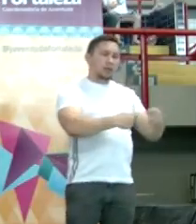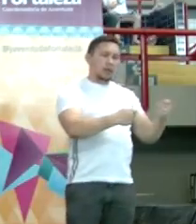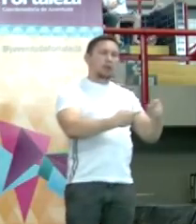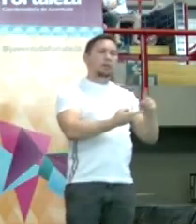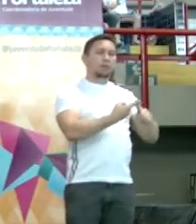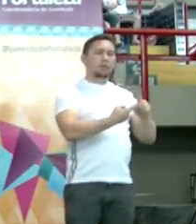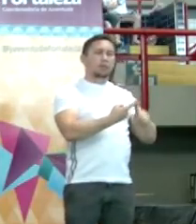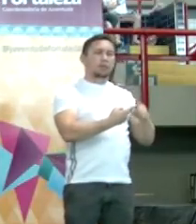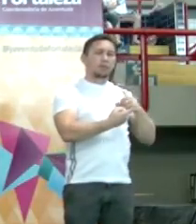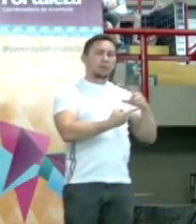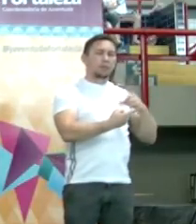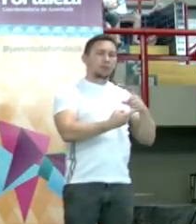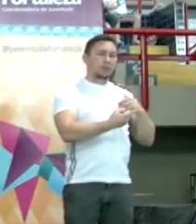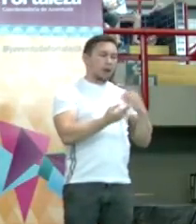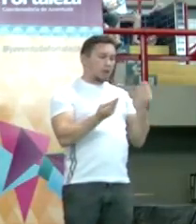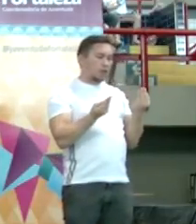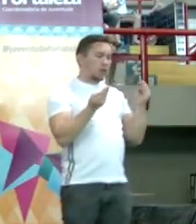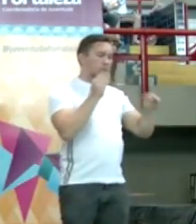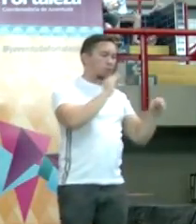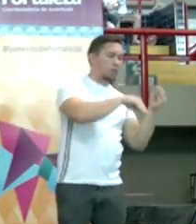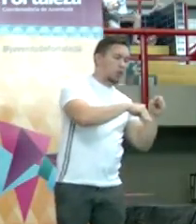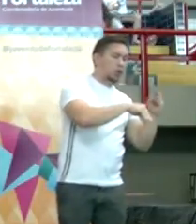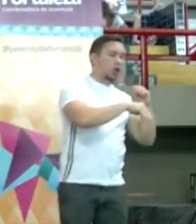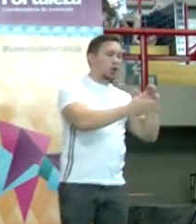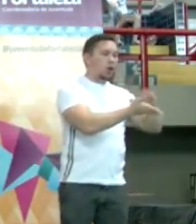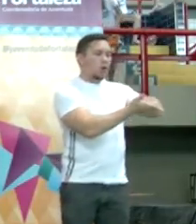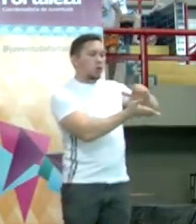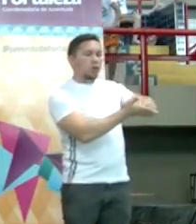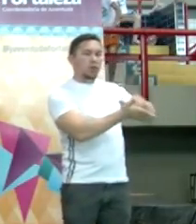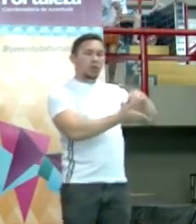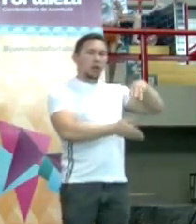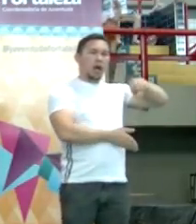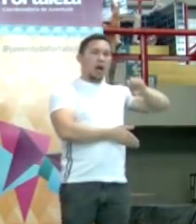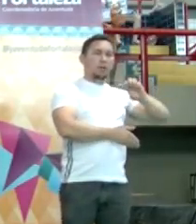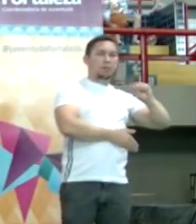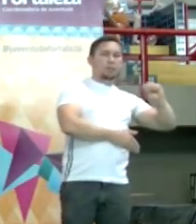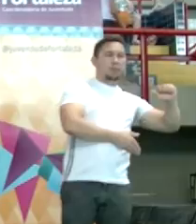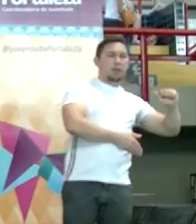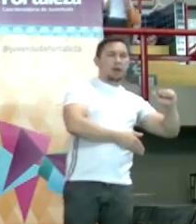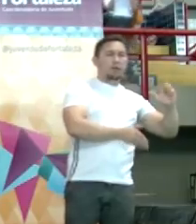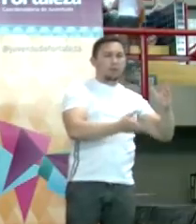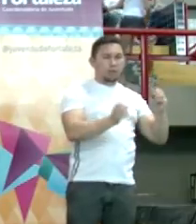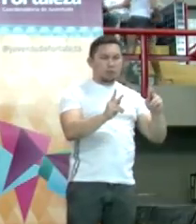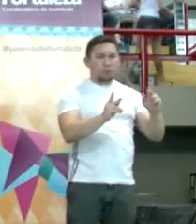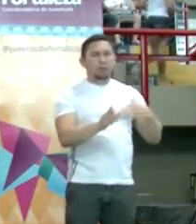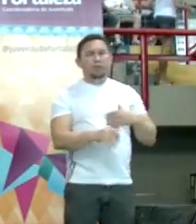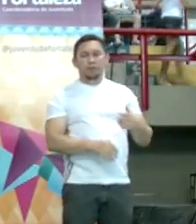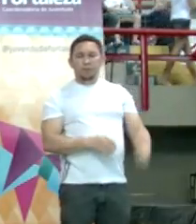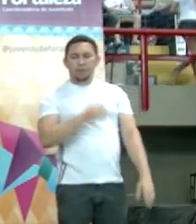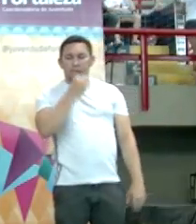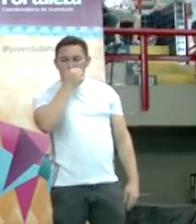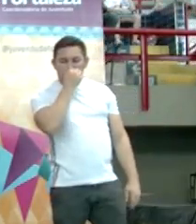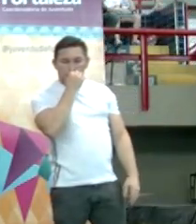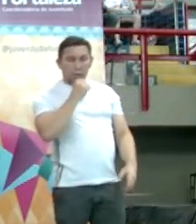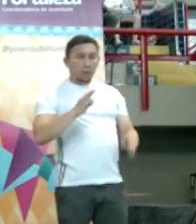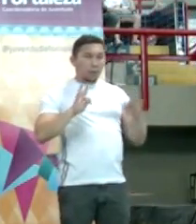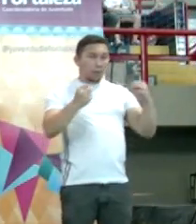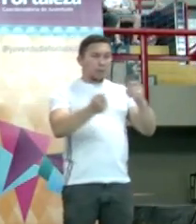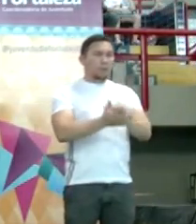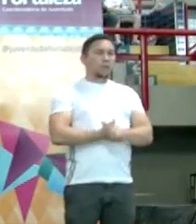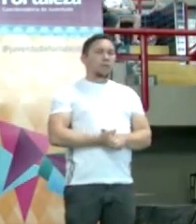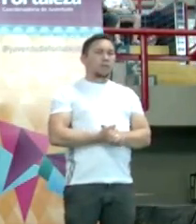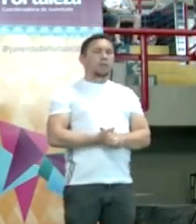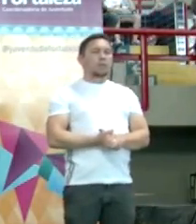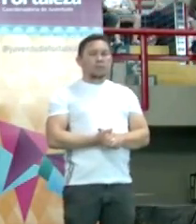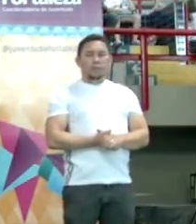aí você tem que tirar ou colocar a massa. Fui claro? Perfeito? Então vamos lá, todo mundo junto. E